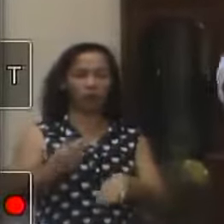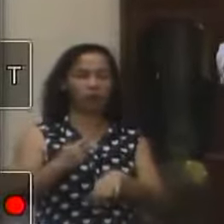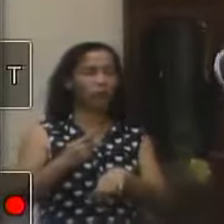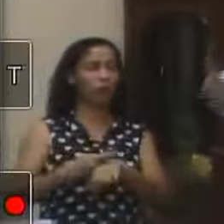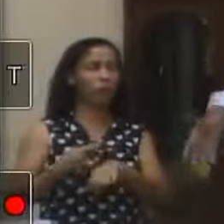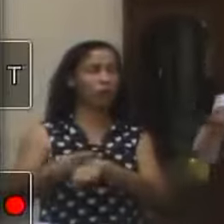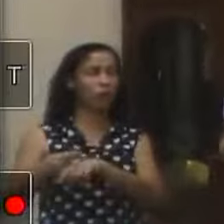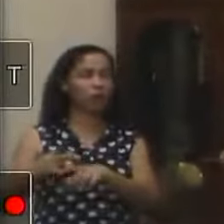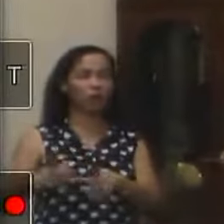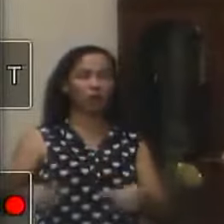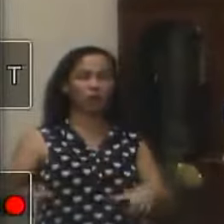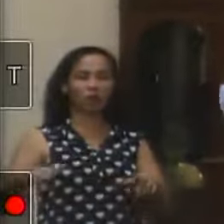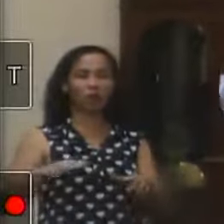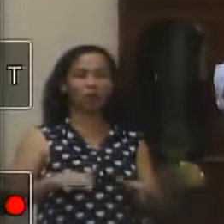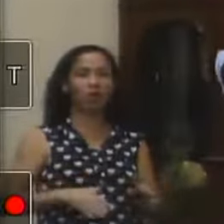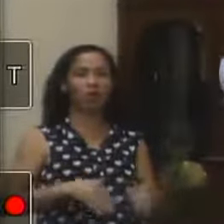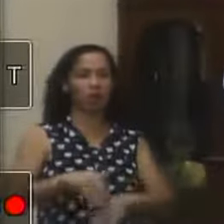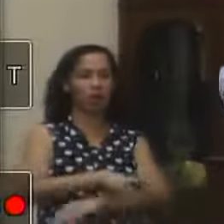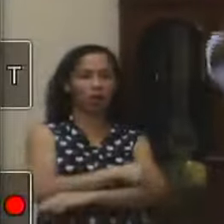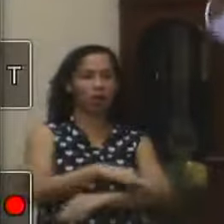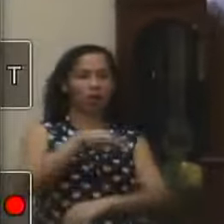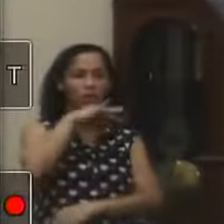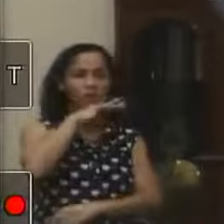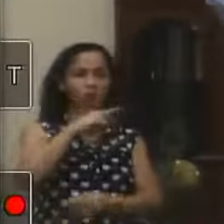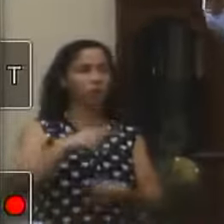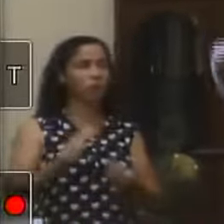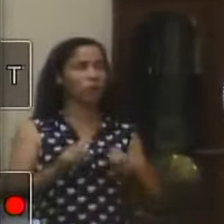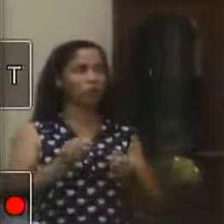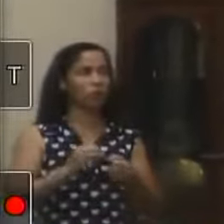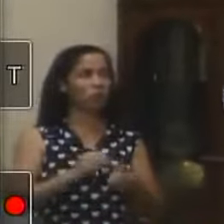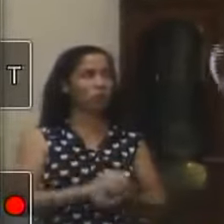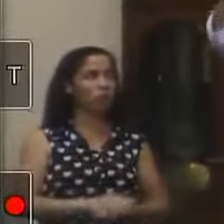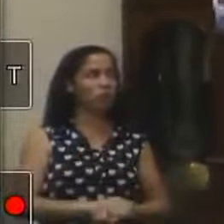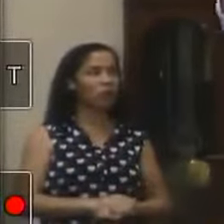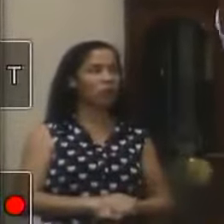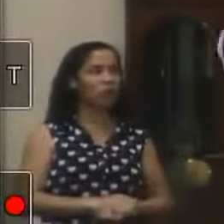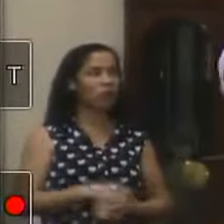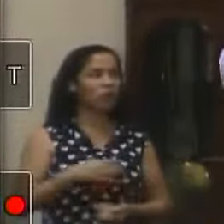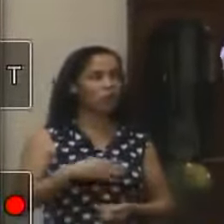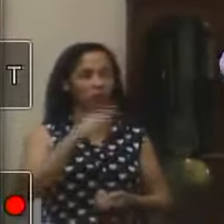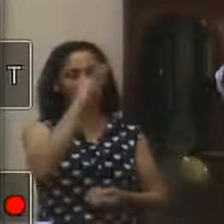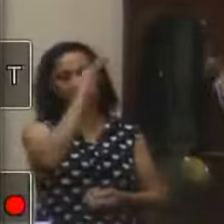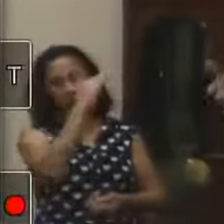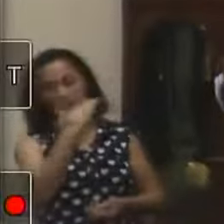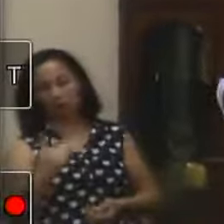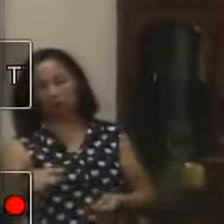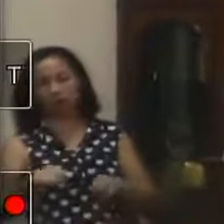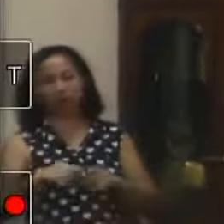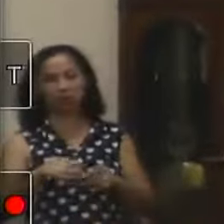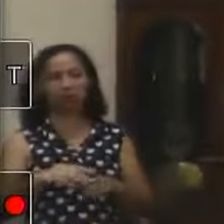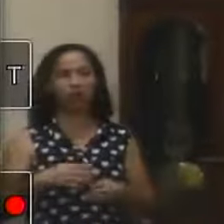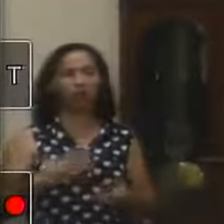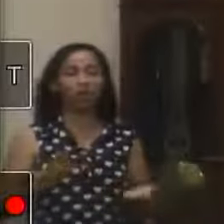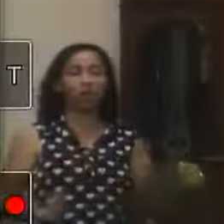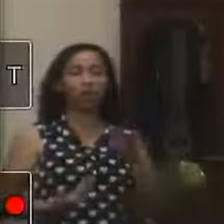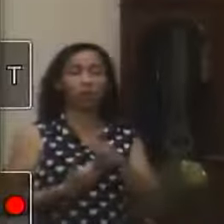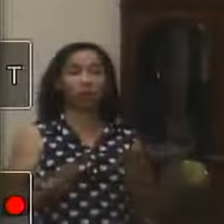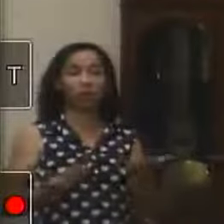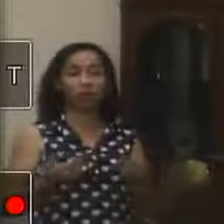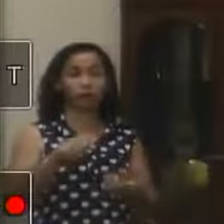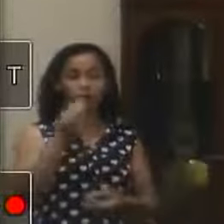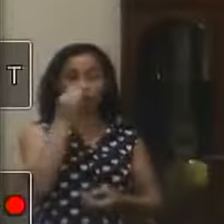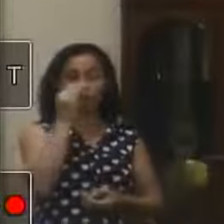seja, está caindo a estrada, passar um patrulhamento porque a chuva fez um estrago lá, tem barreira, até hoje nós não fomos atendidos. Então,